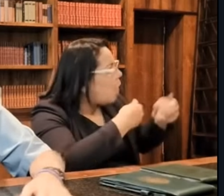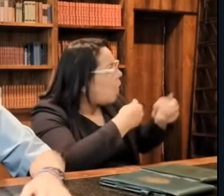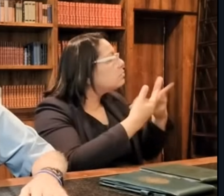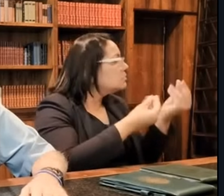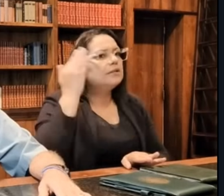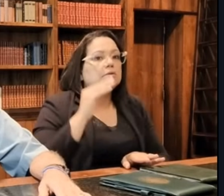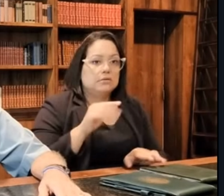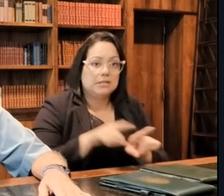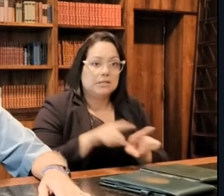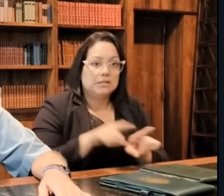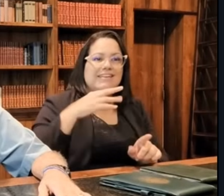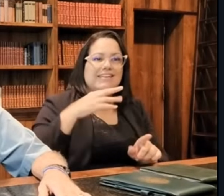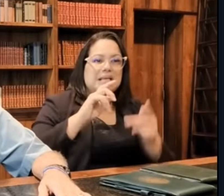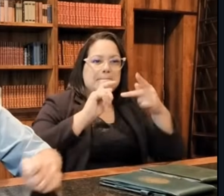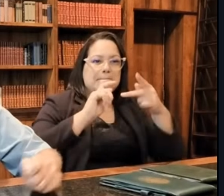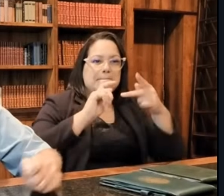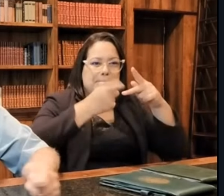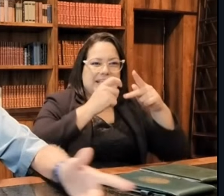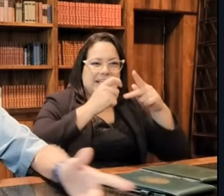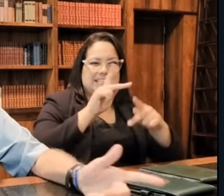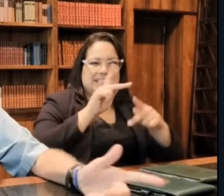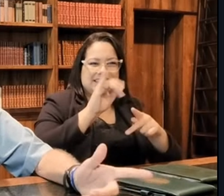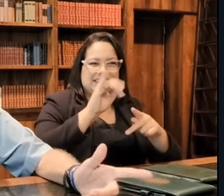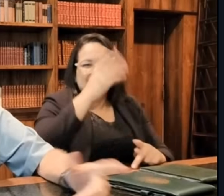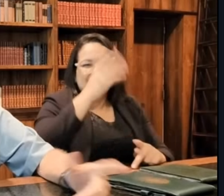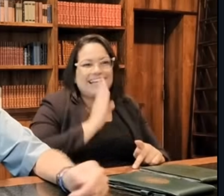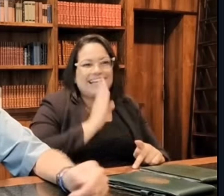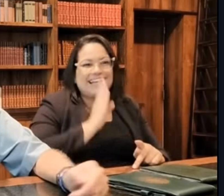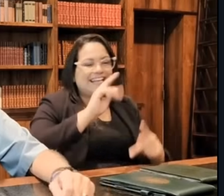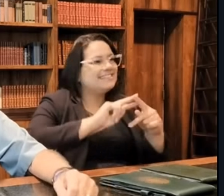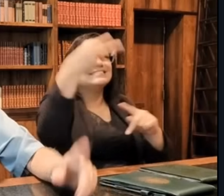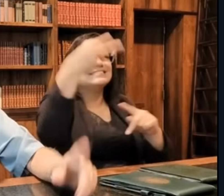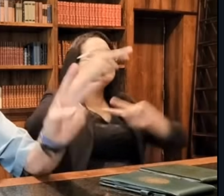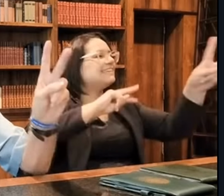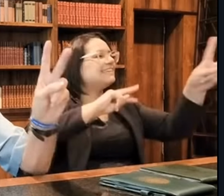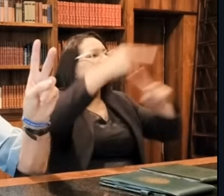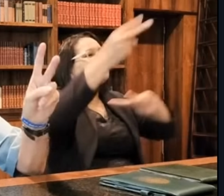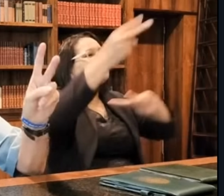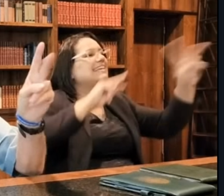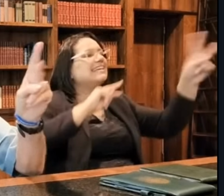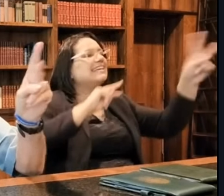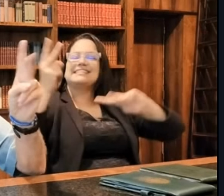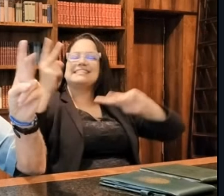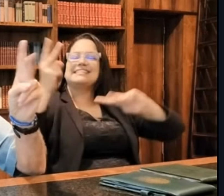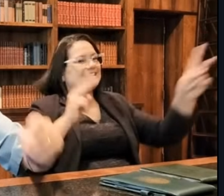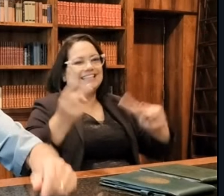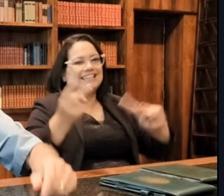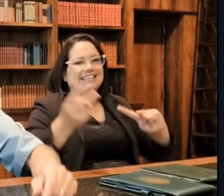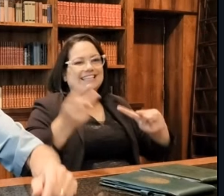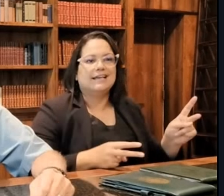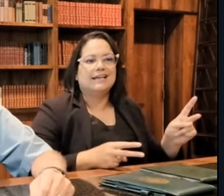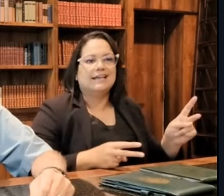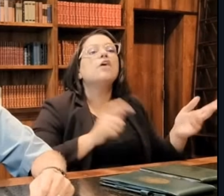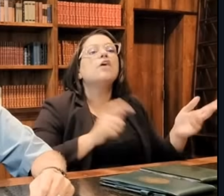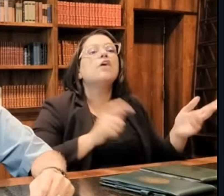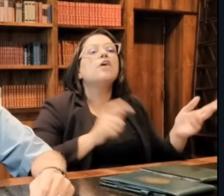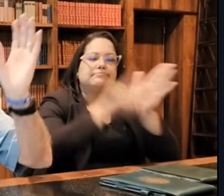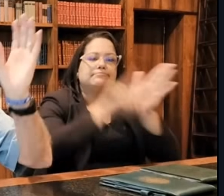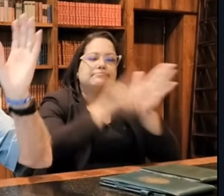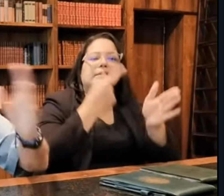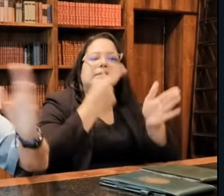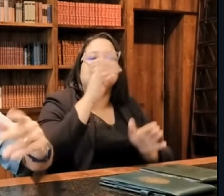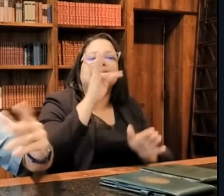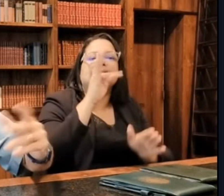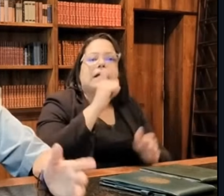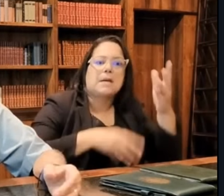aumentar. A gastança é enorme, bacana, né? Muito bacana para muita gente, entre aspas, aí. Fura teto,